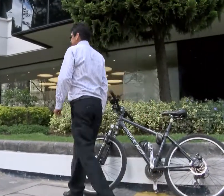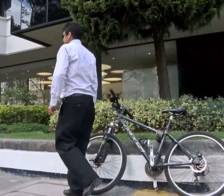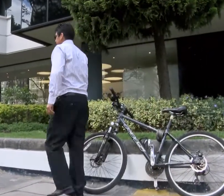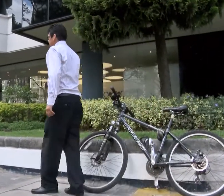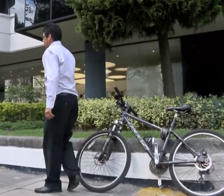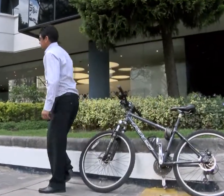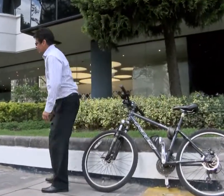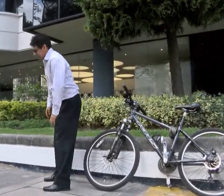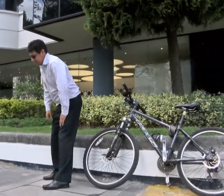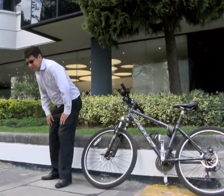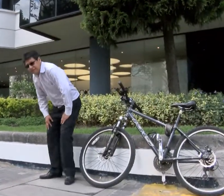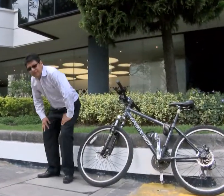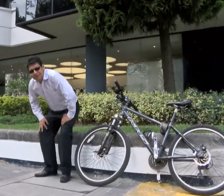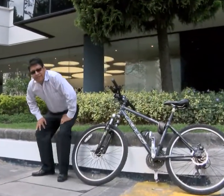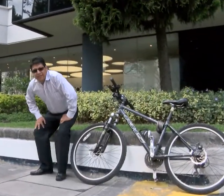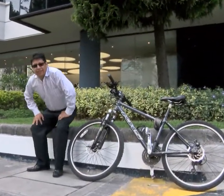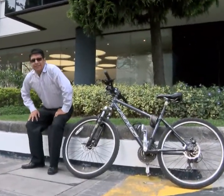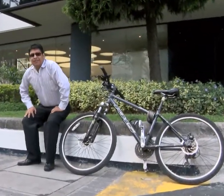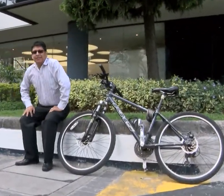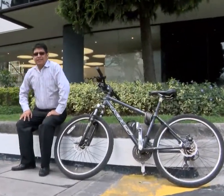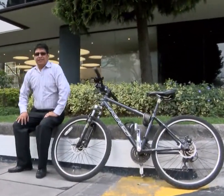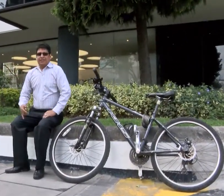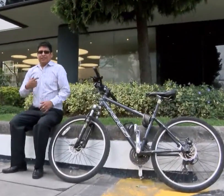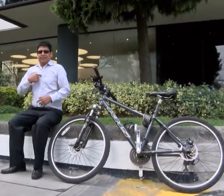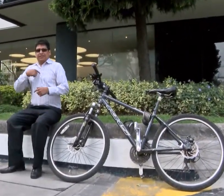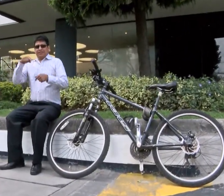y sí